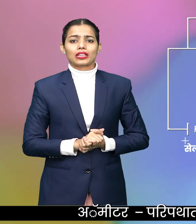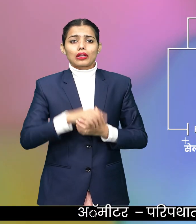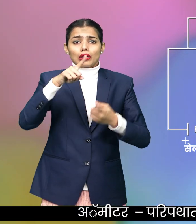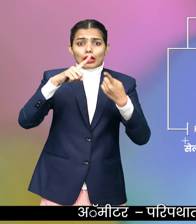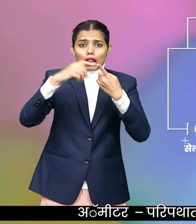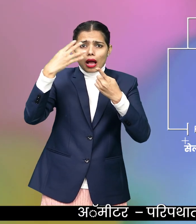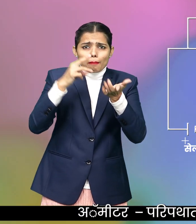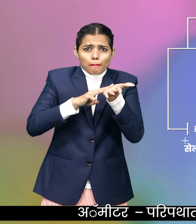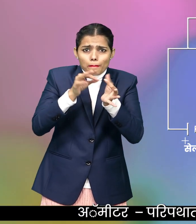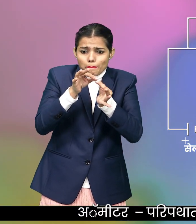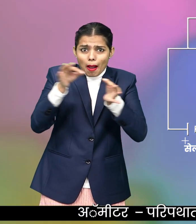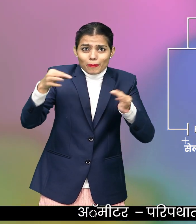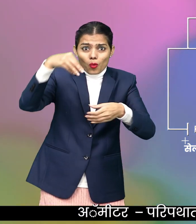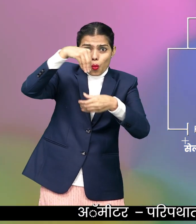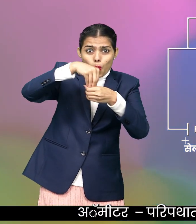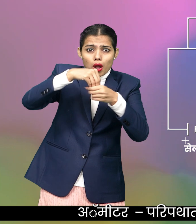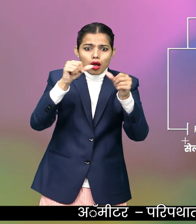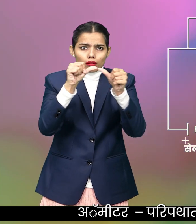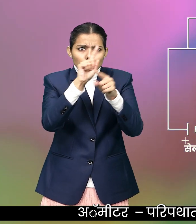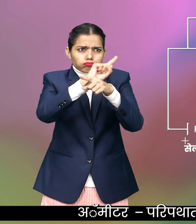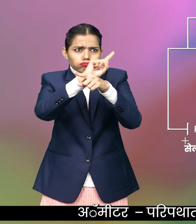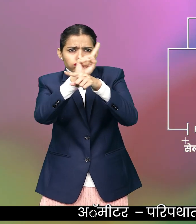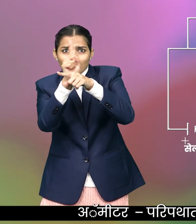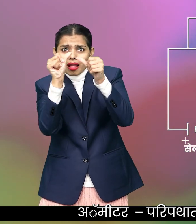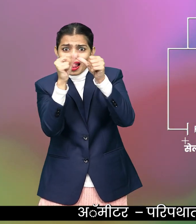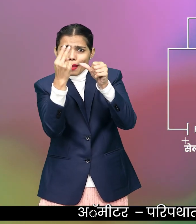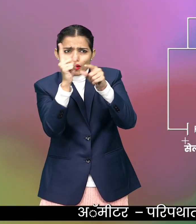ॲमीटर परिपथातील विद्युत प्रवाह मोजणारे उपकरण,